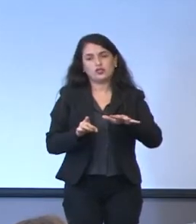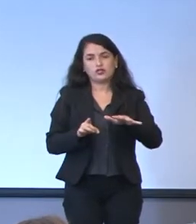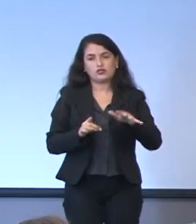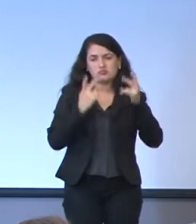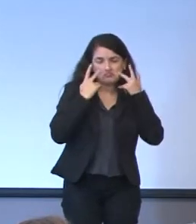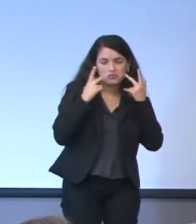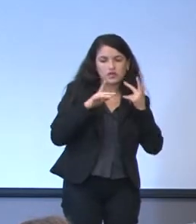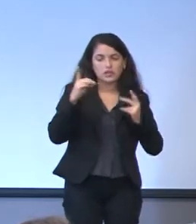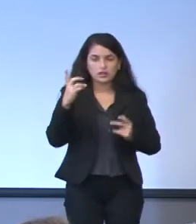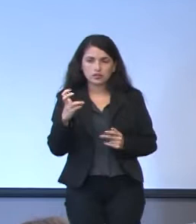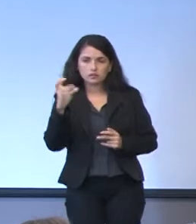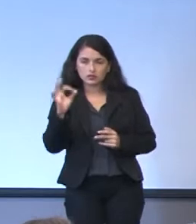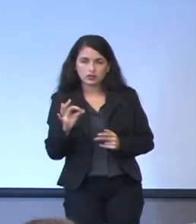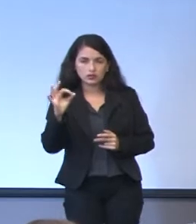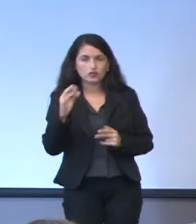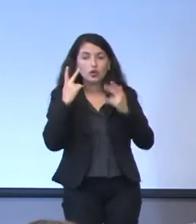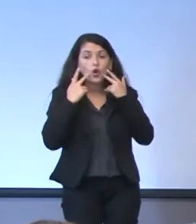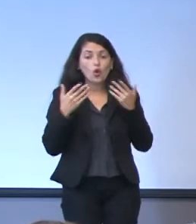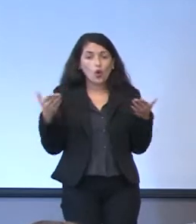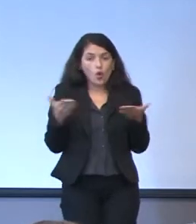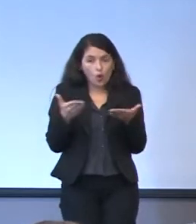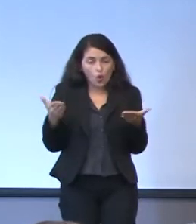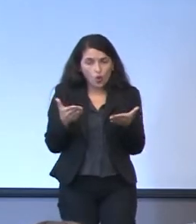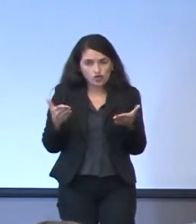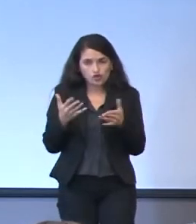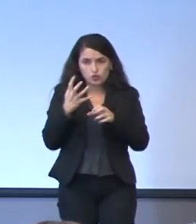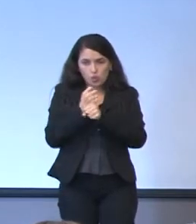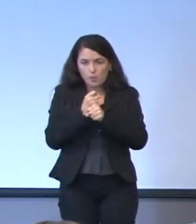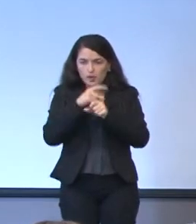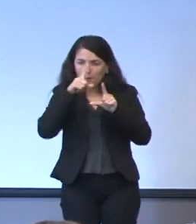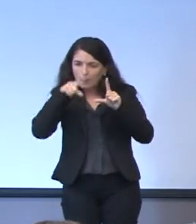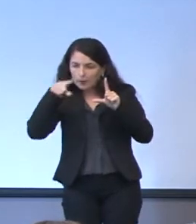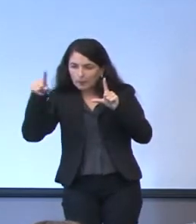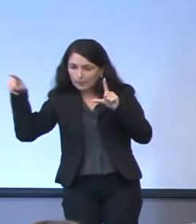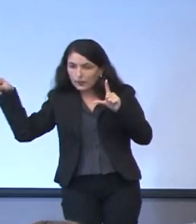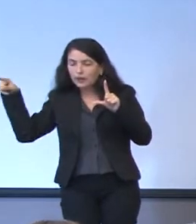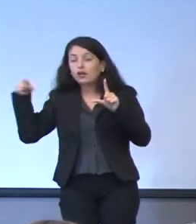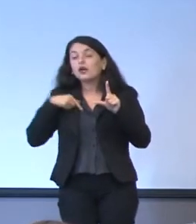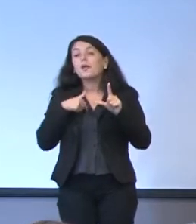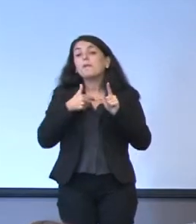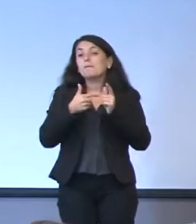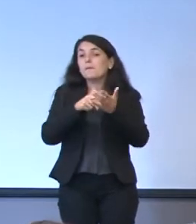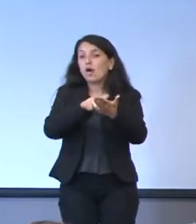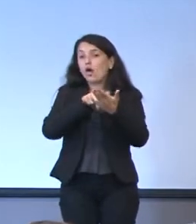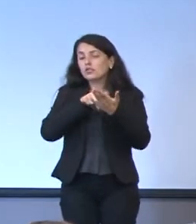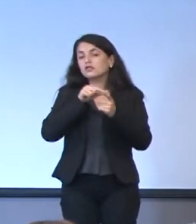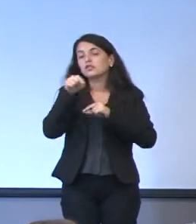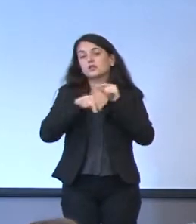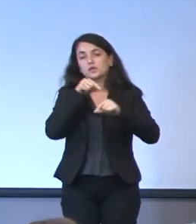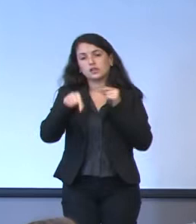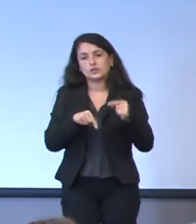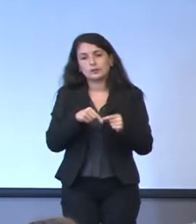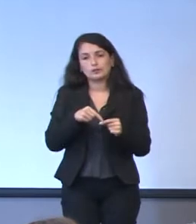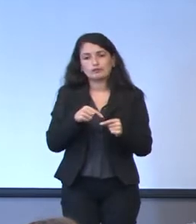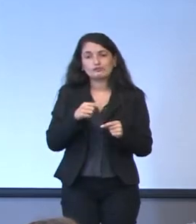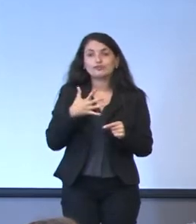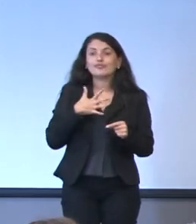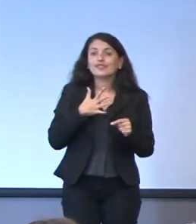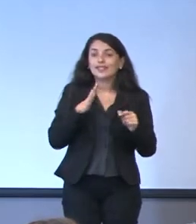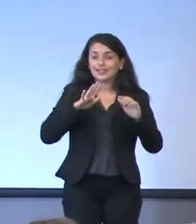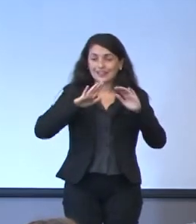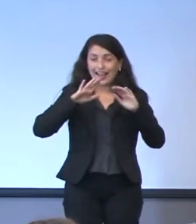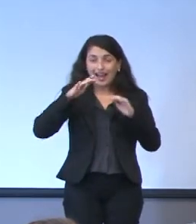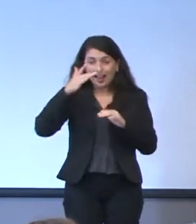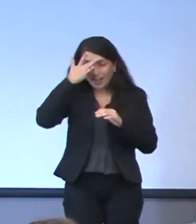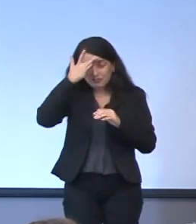Os dados mais recentes que a gente tem, eles trazem a informação de que alunos com deficiência representam cerca de